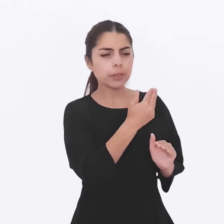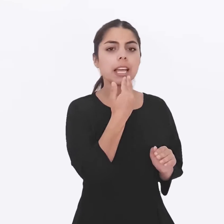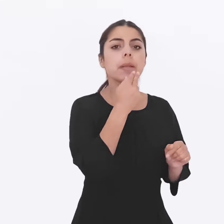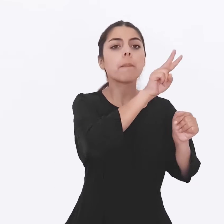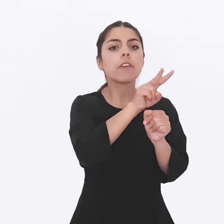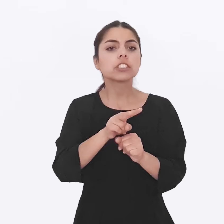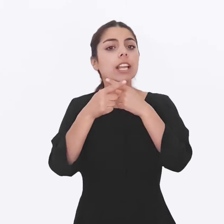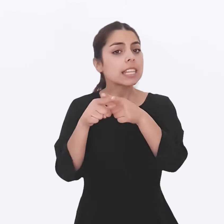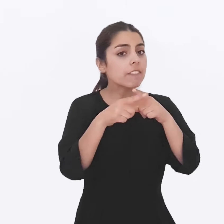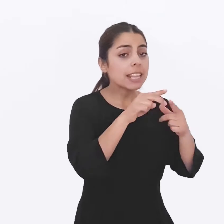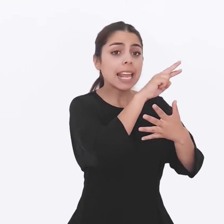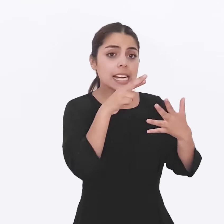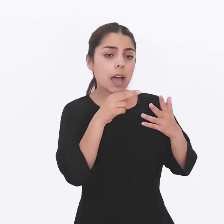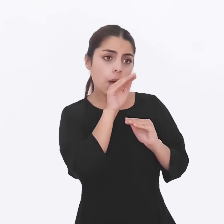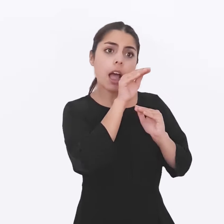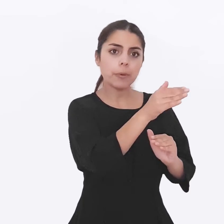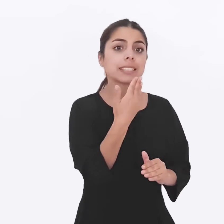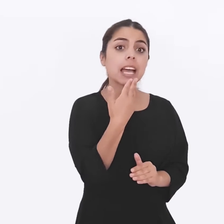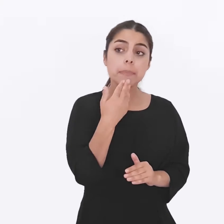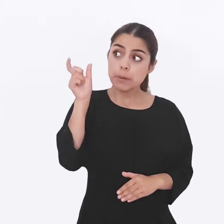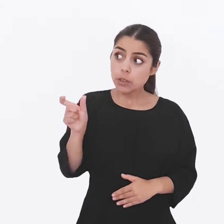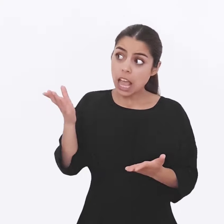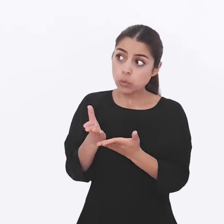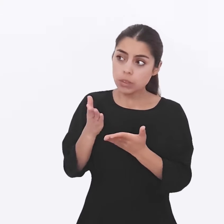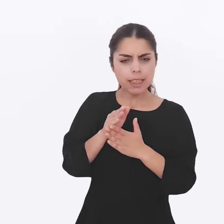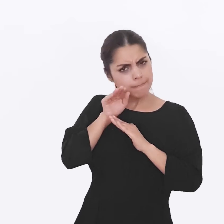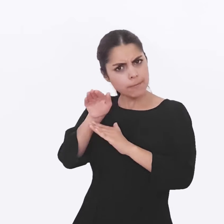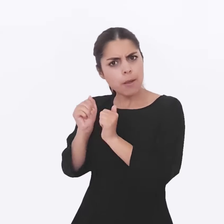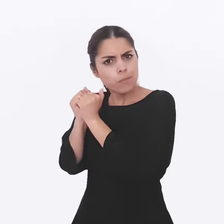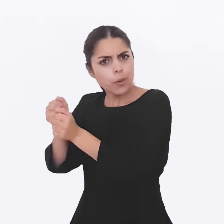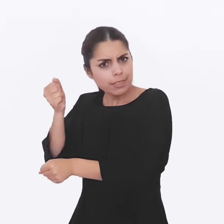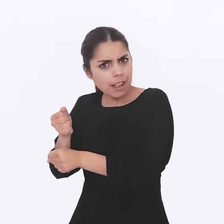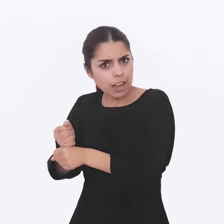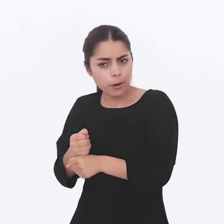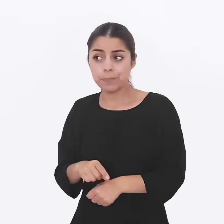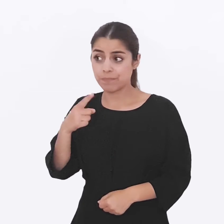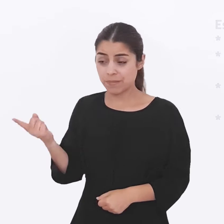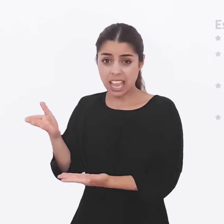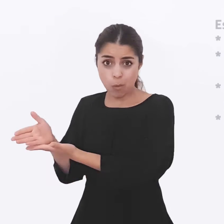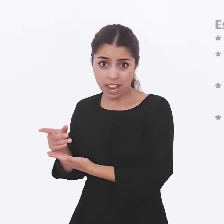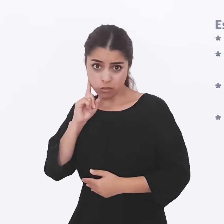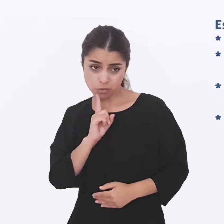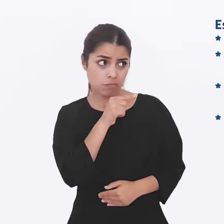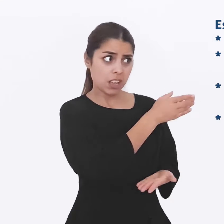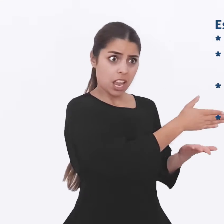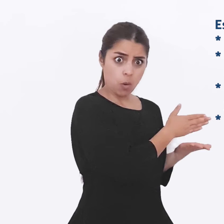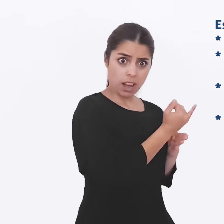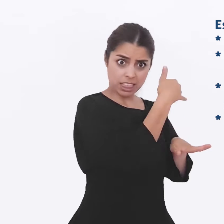los apoyos, la orientación a los profesores de las diferentes asignaturas y el trabajo directo con el estudiante. En ambos contextos es fundamental que